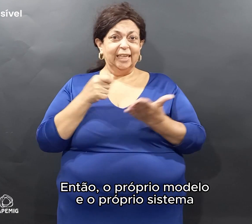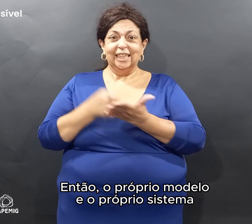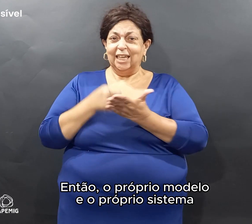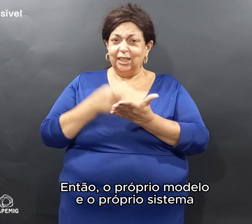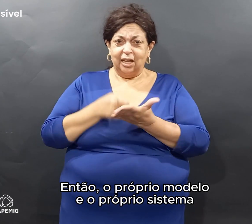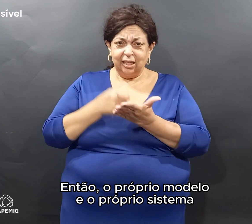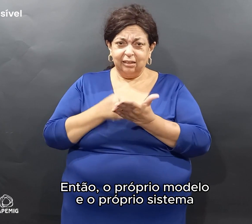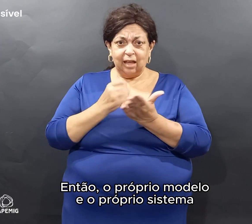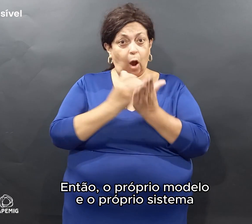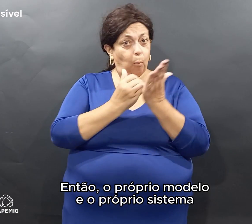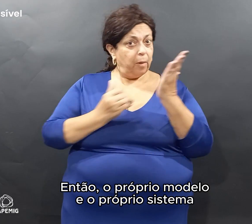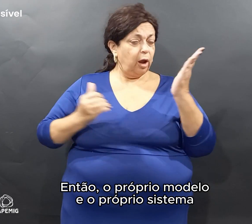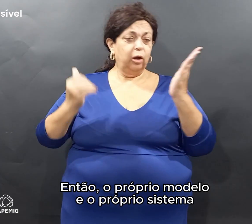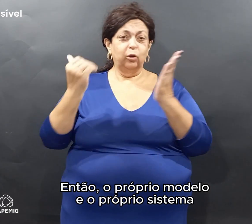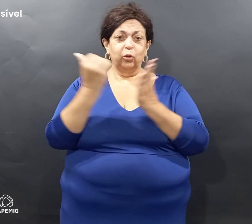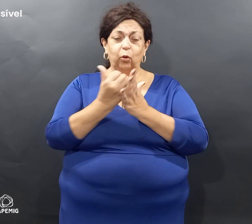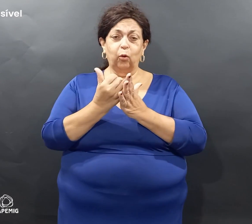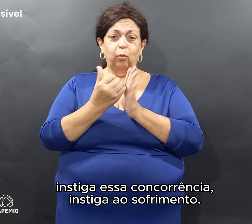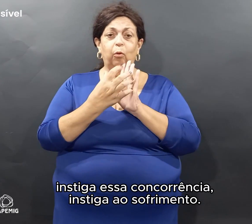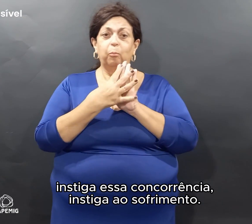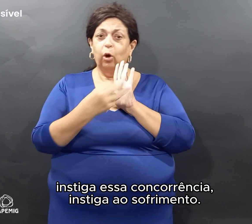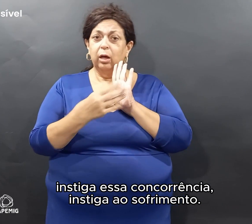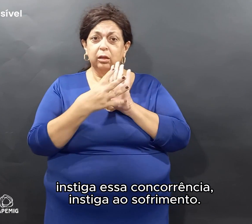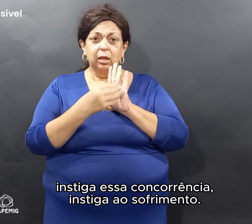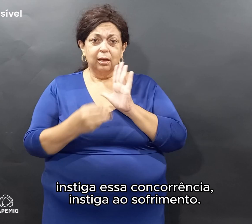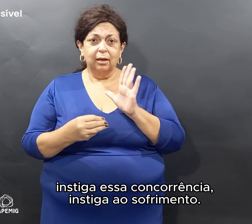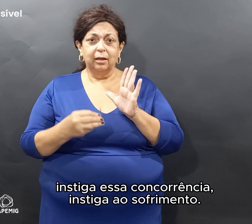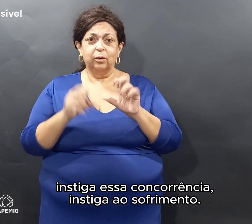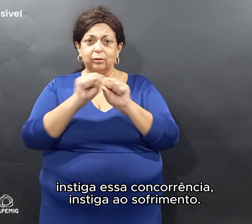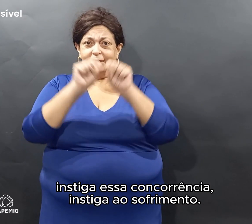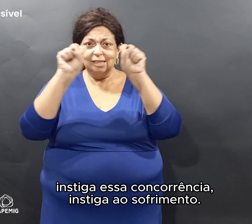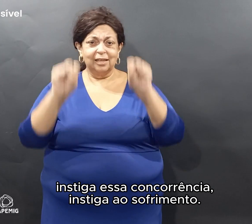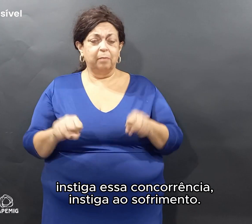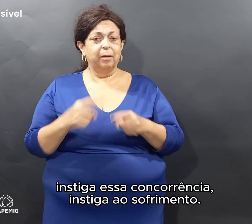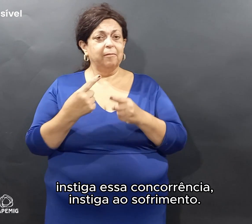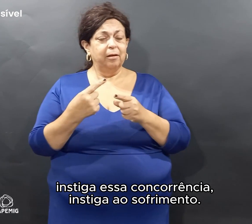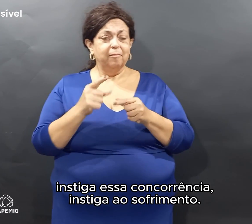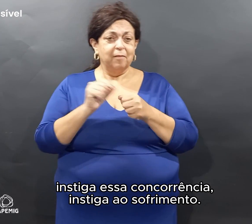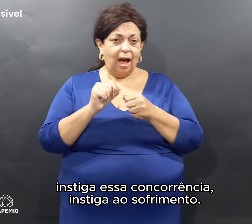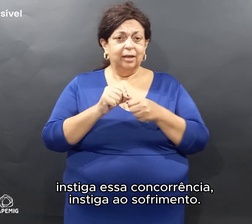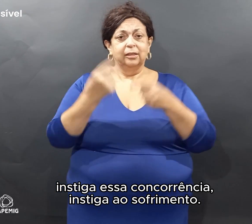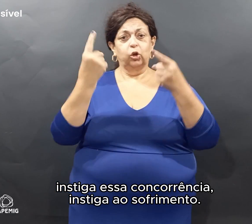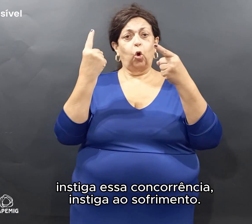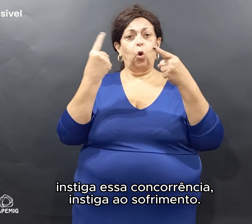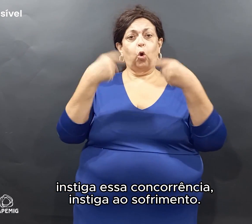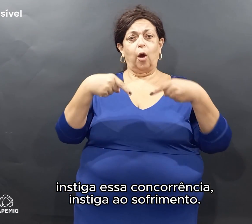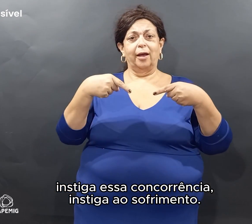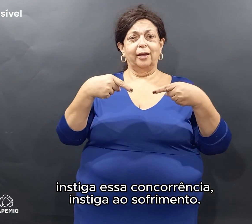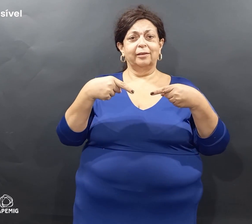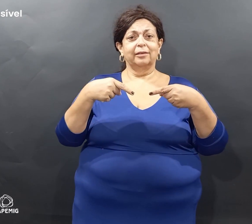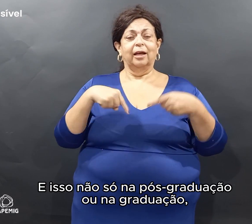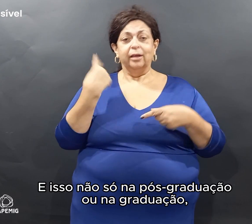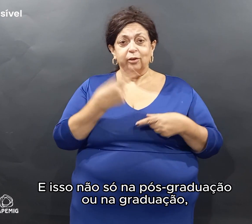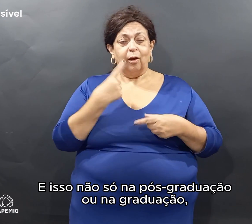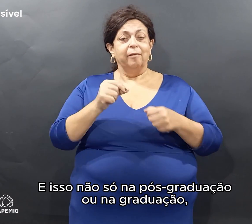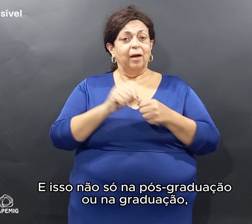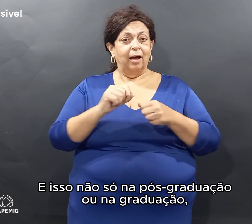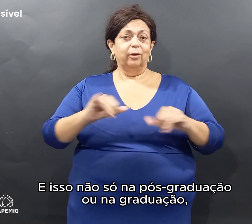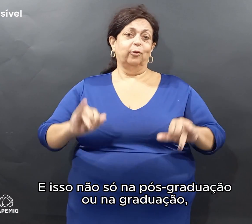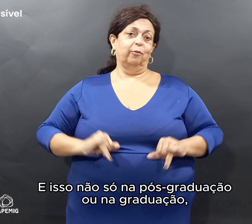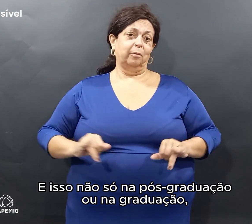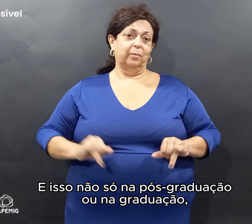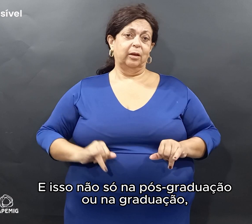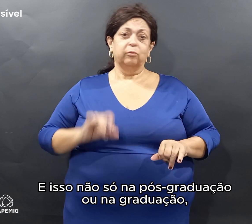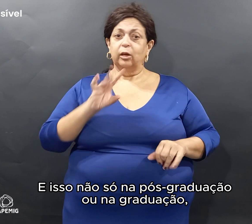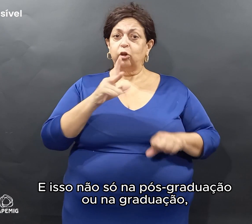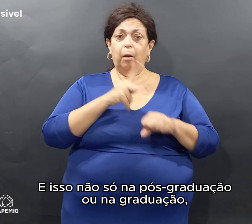próprio modelo e o próprio sistema, ele instiga essa concorrência, ele instiga ao sofrimento. E isso não só